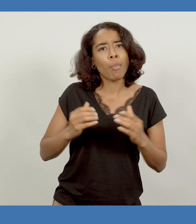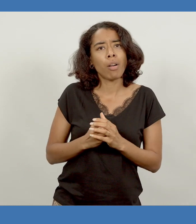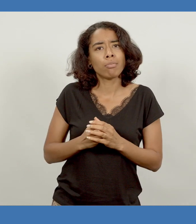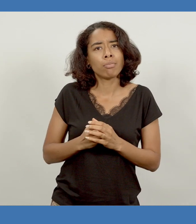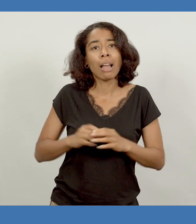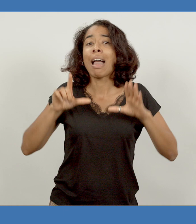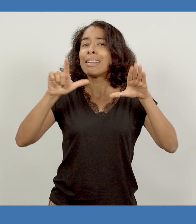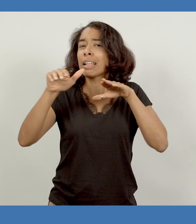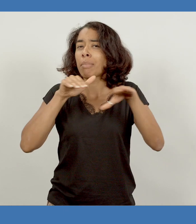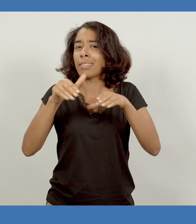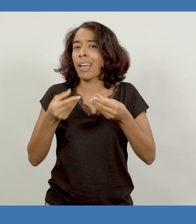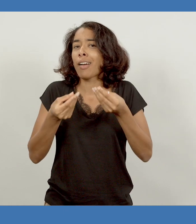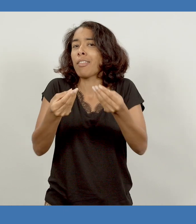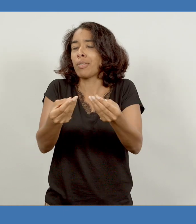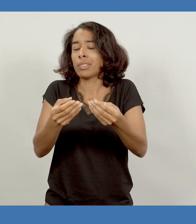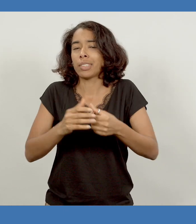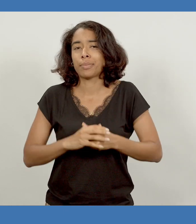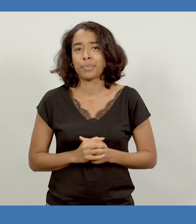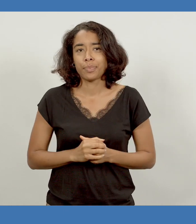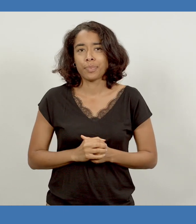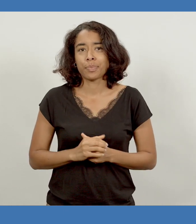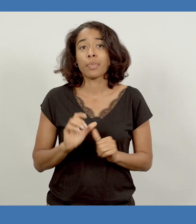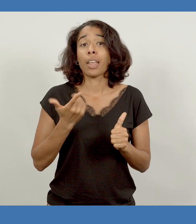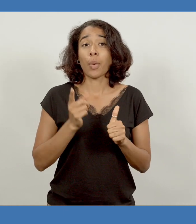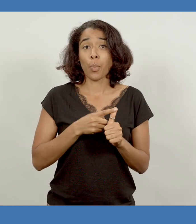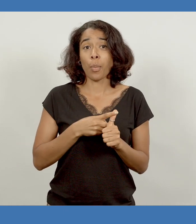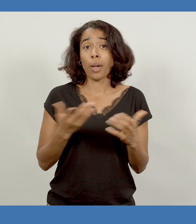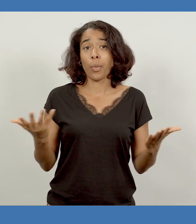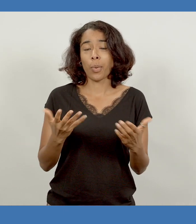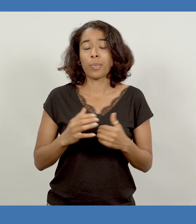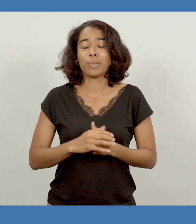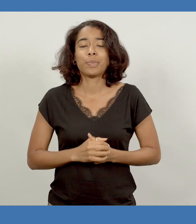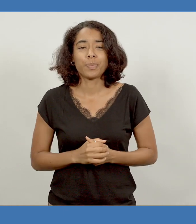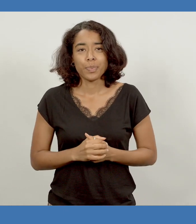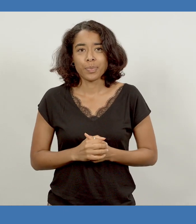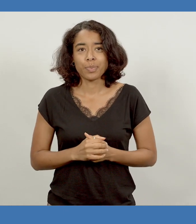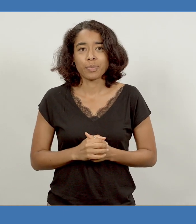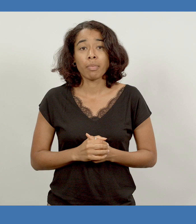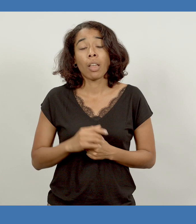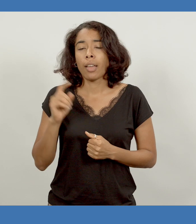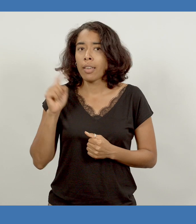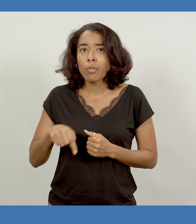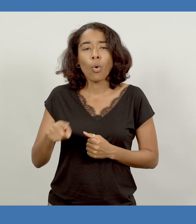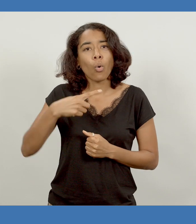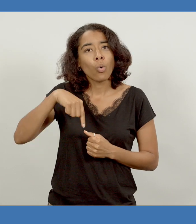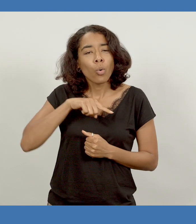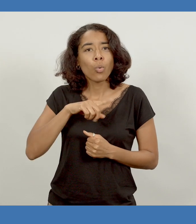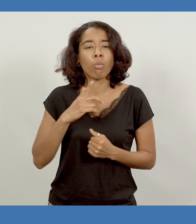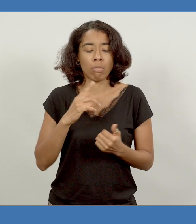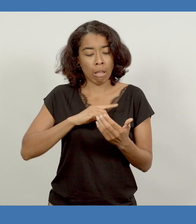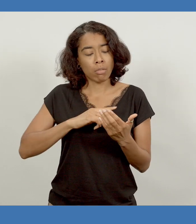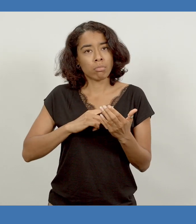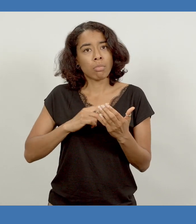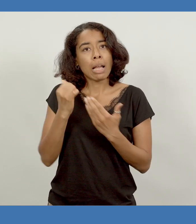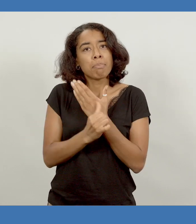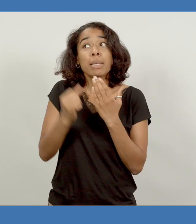a au moins 7 manières par lesquelles il le fait. La première d'entre elles, c'est que nous lisons la Bible qu'il a